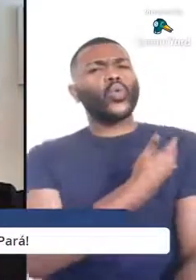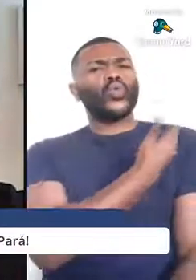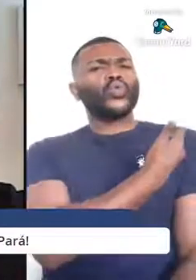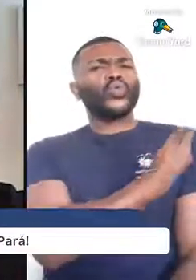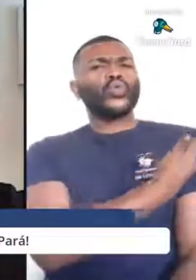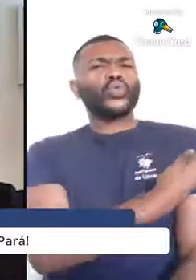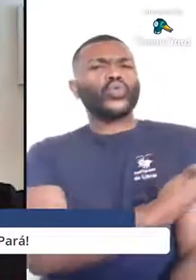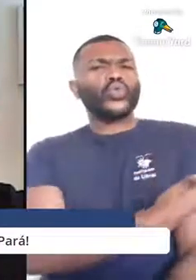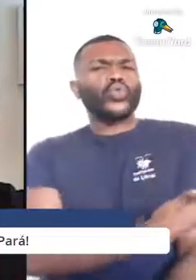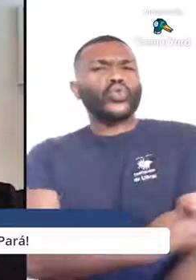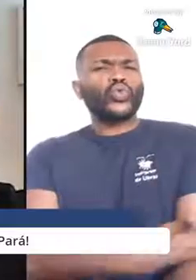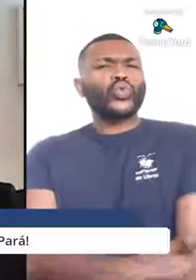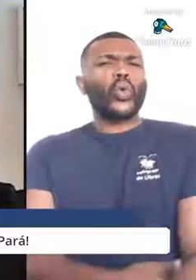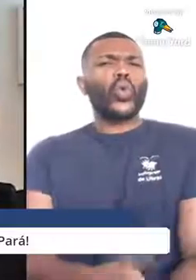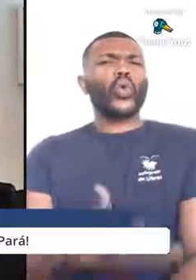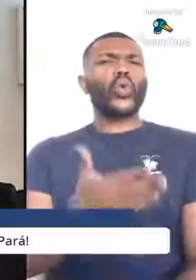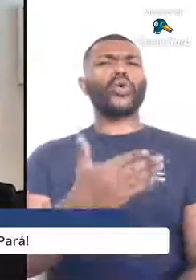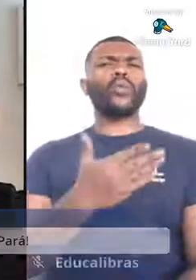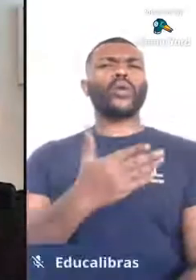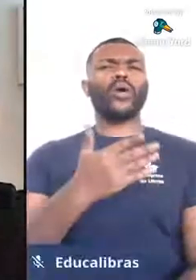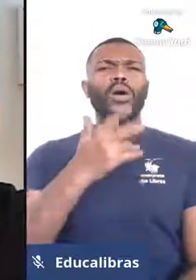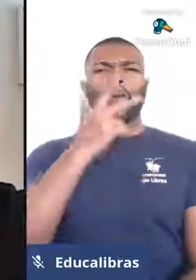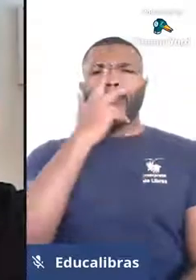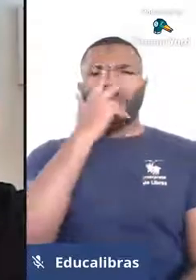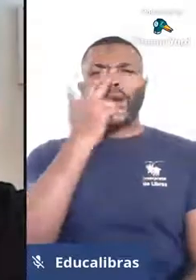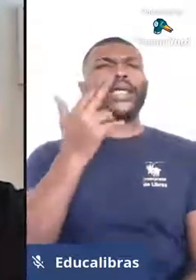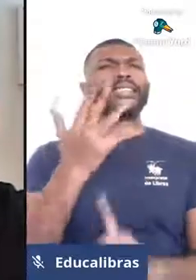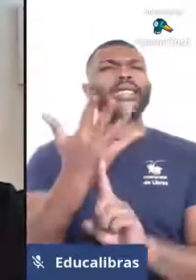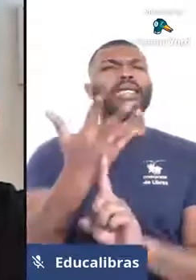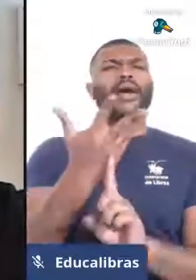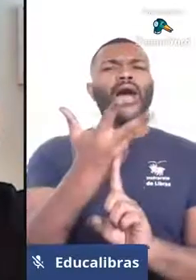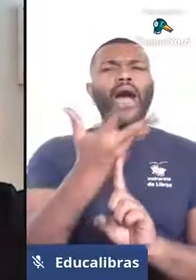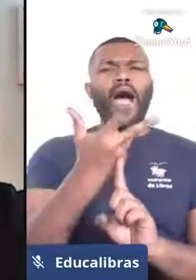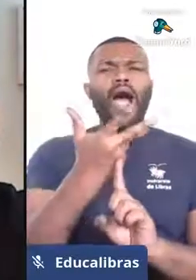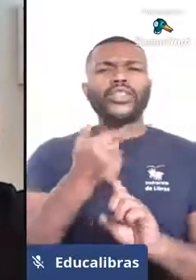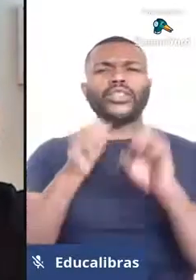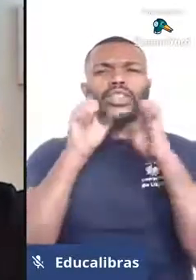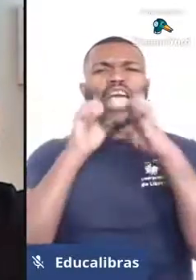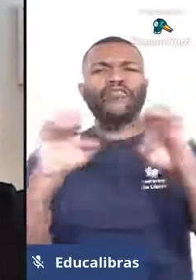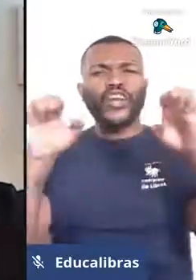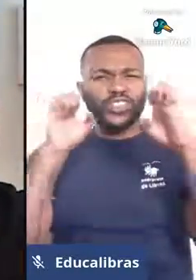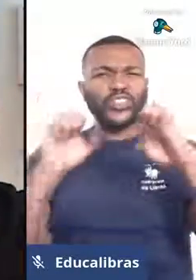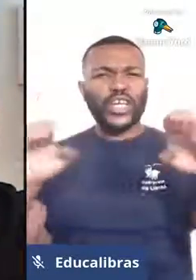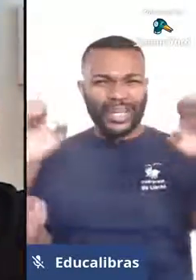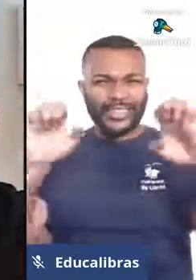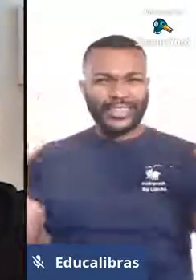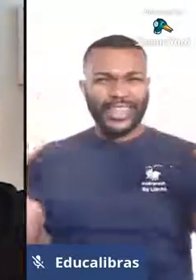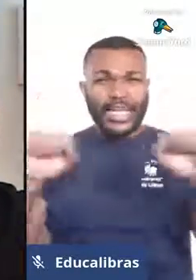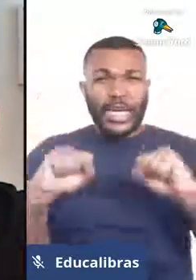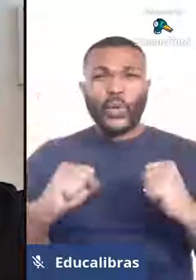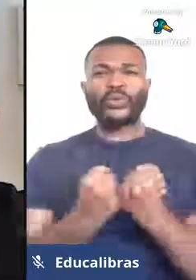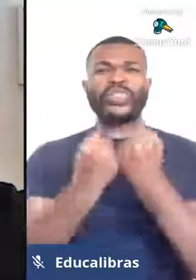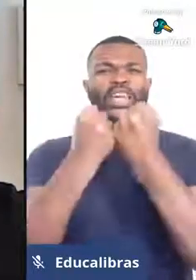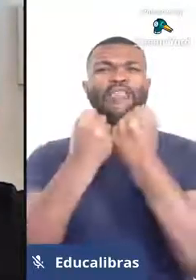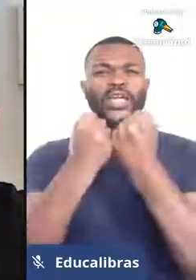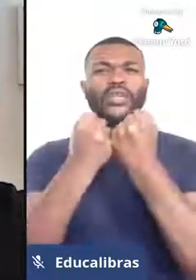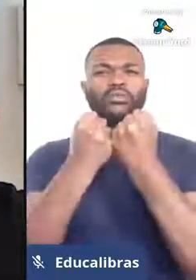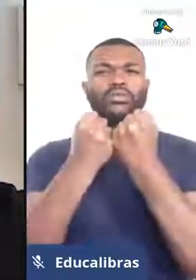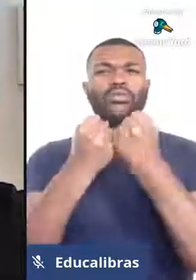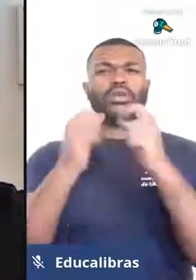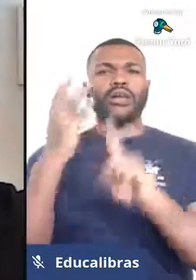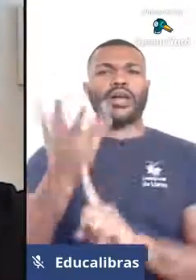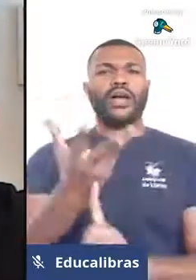como um evangelista das artes, alguém que defende as artes com unhas e dentes e o